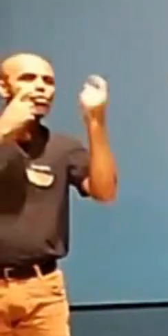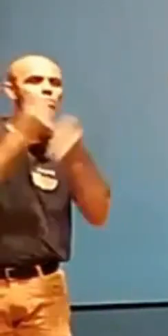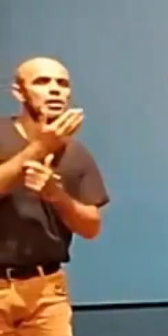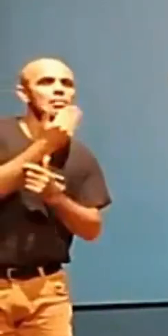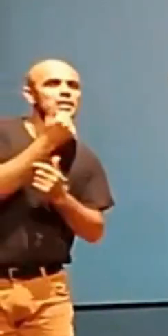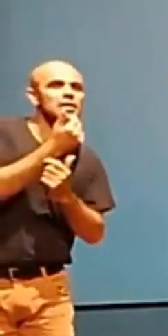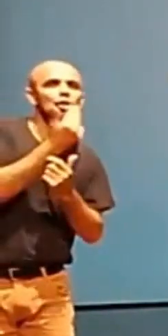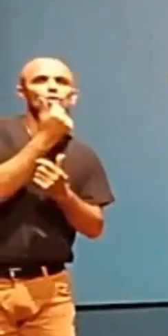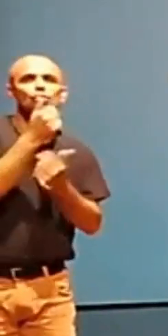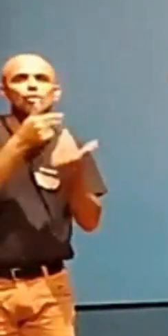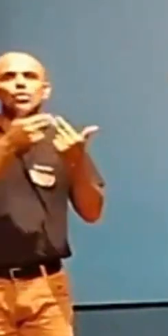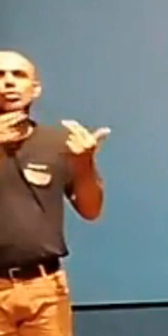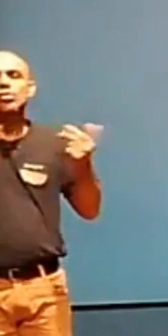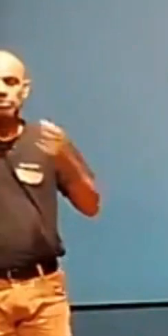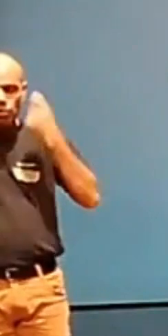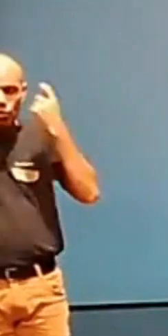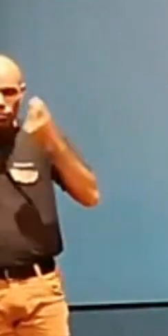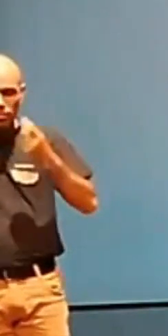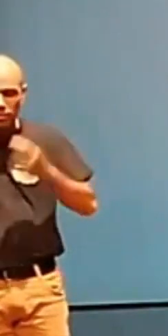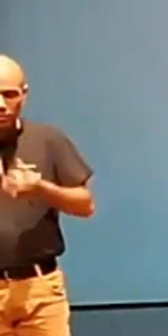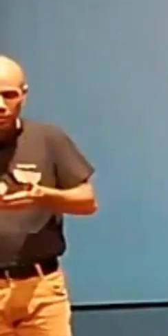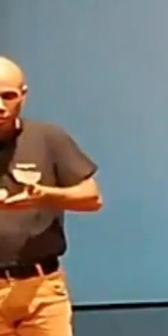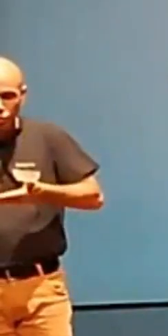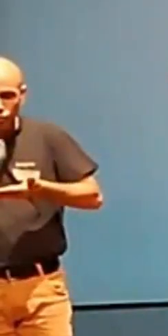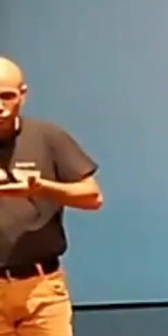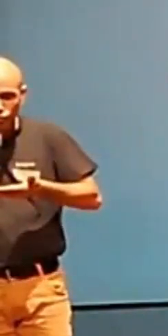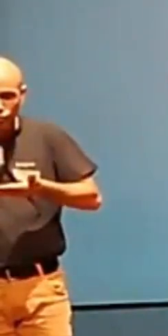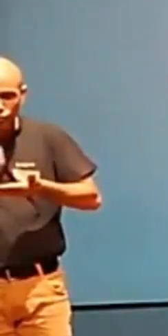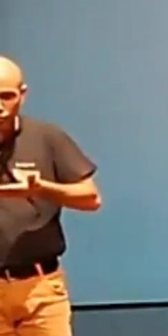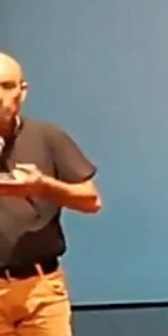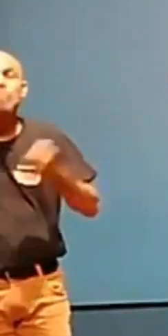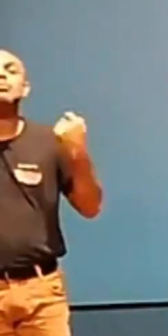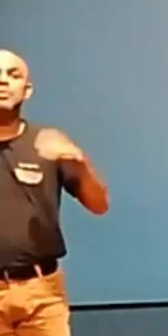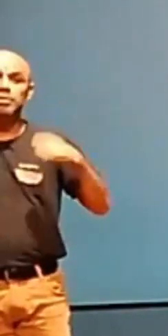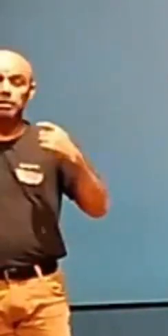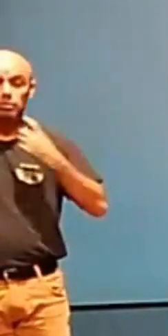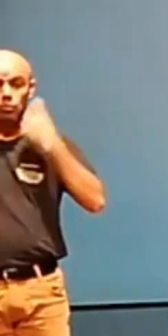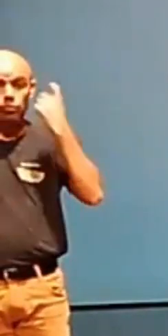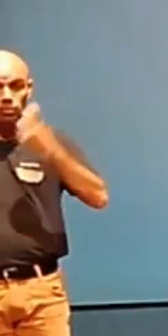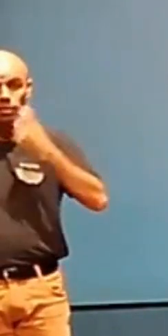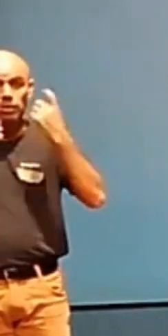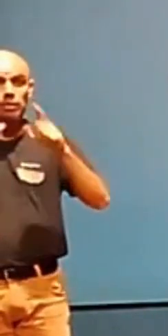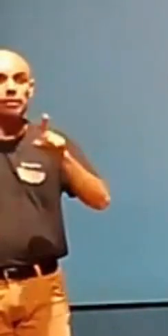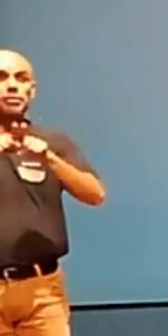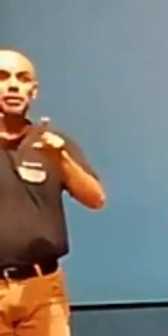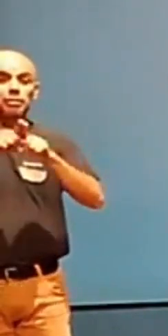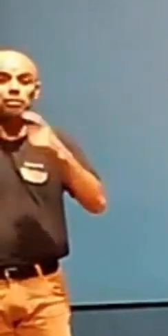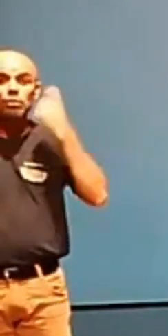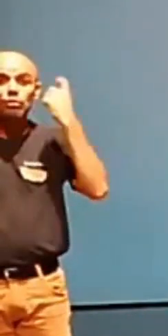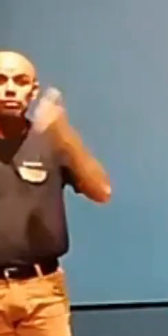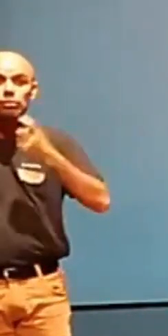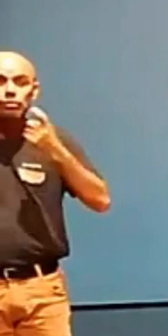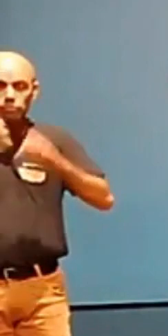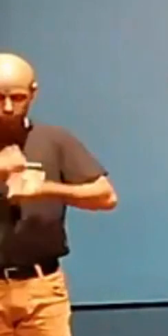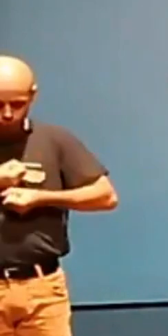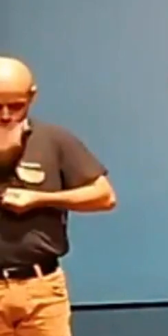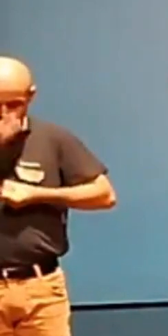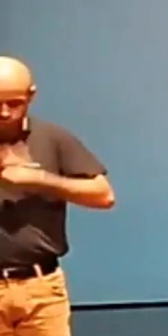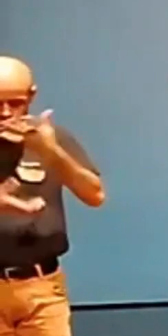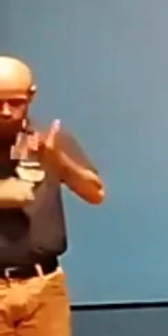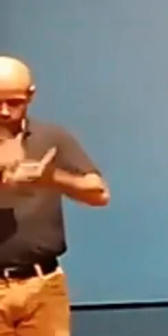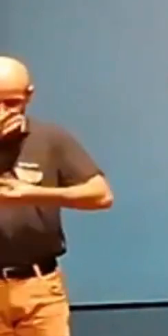que se preocupar muito com tudo que põe para dentro, mas também tem que se preocupar muito com o que a gente gera aqui